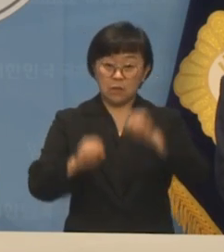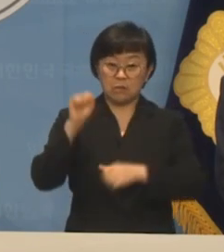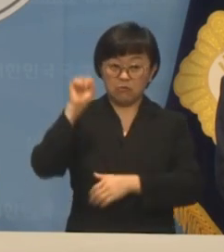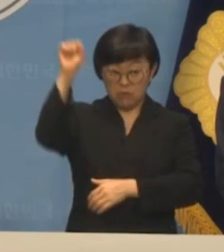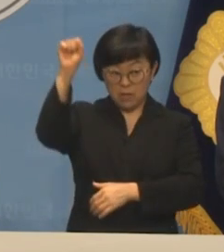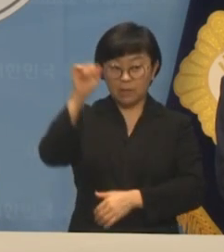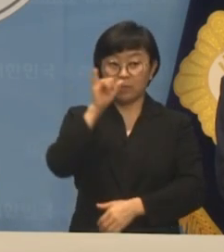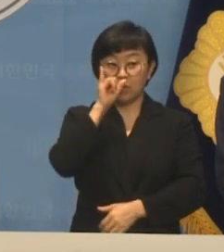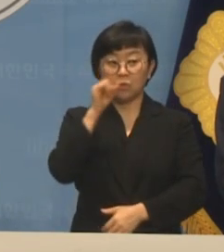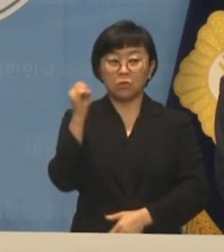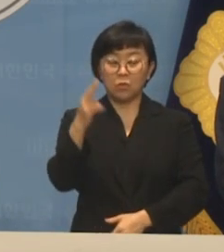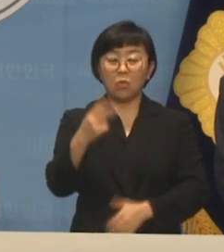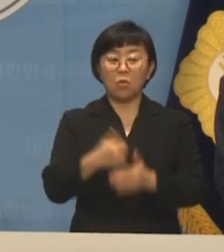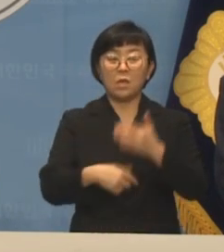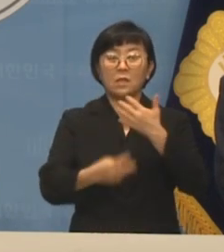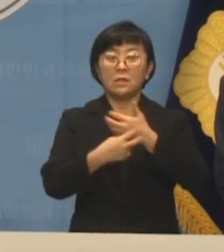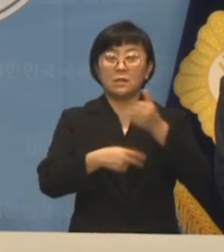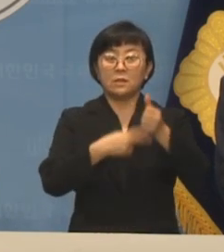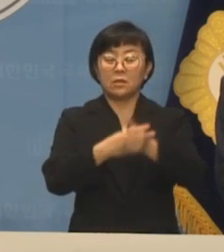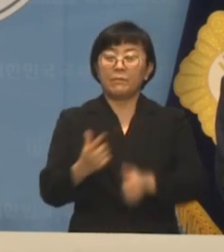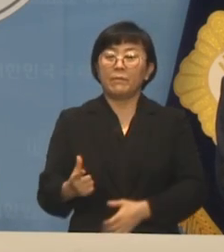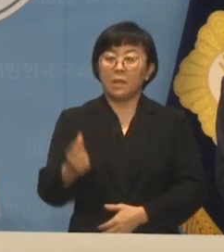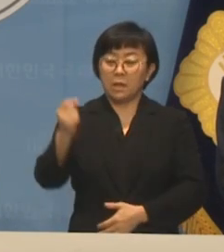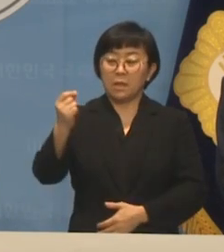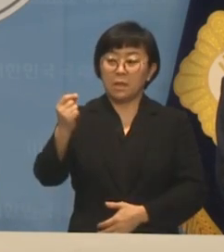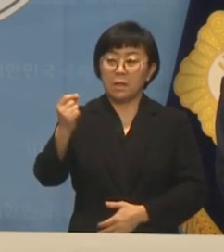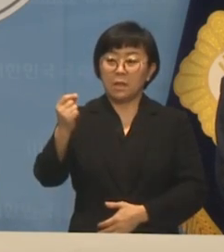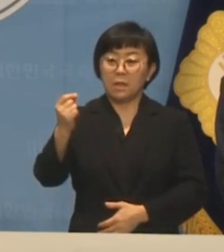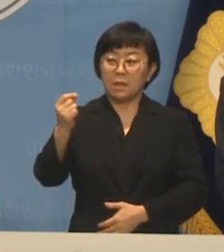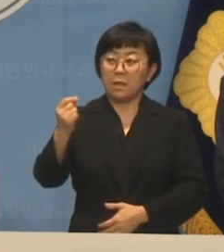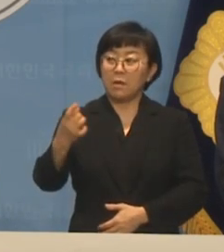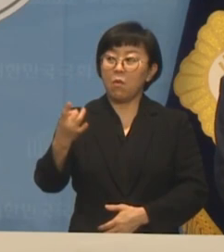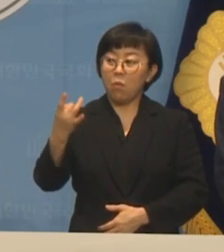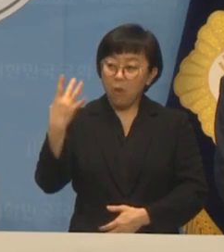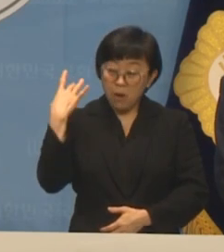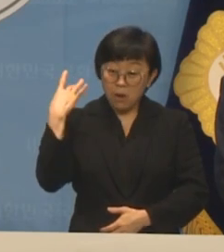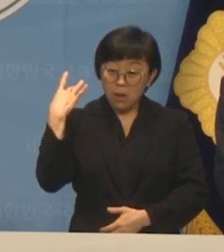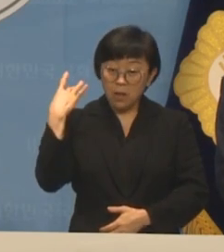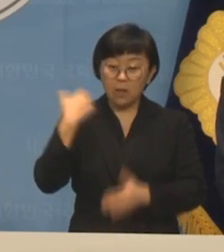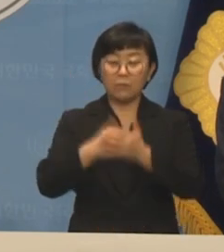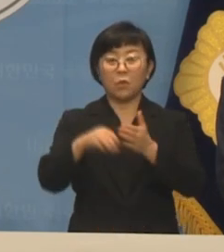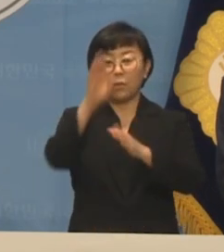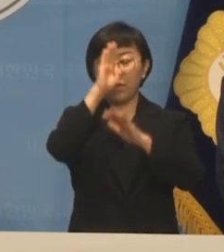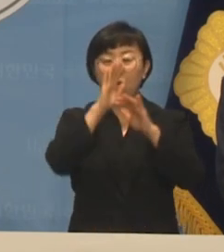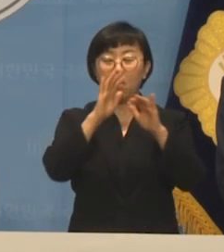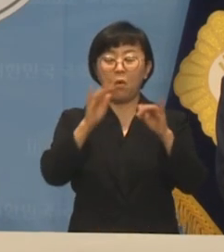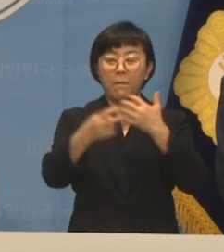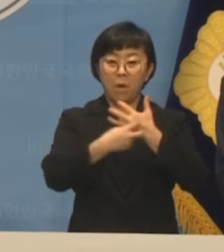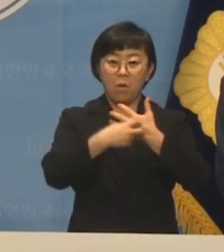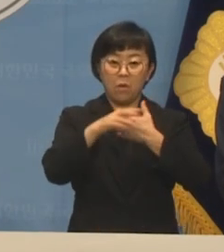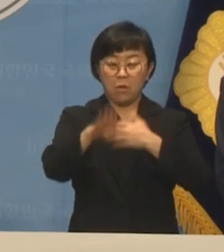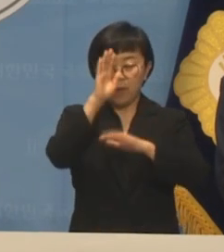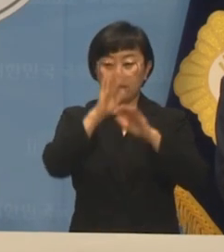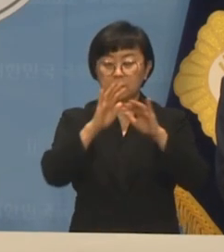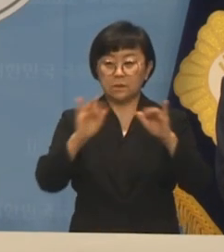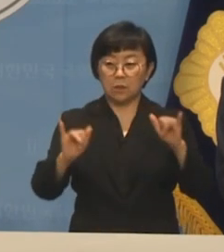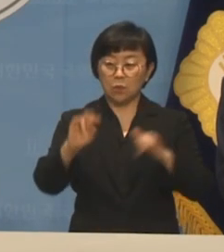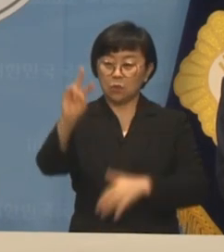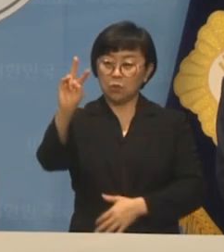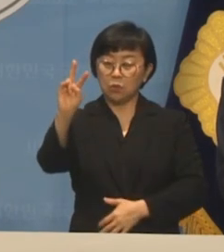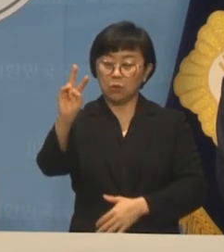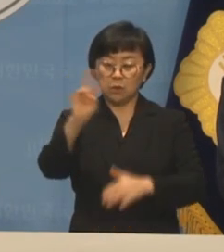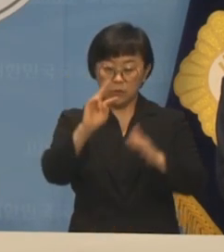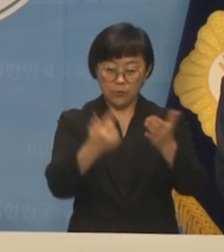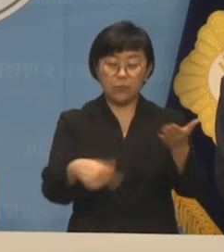규탄하고요. 의사들이 조속히 본연의 임무인 병원과 환자로 돌아올 것을 촉구합니다.